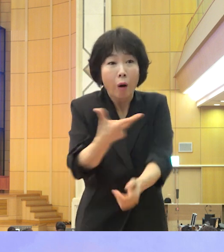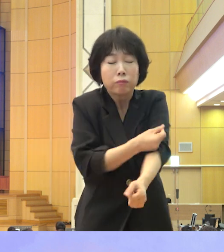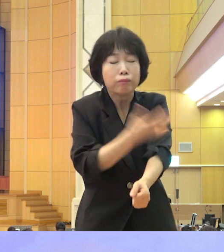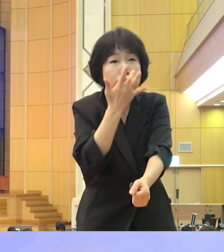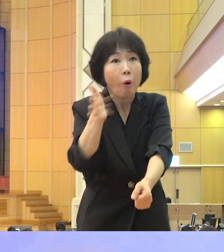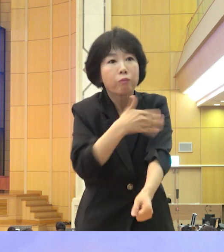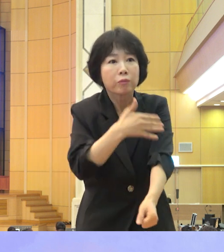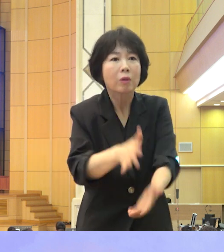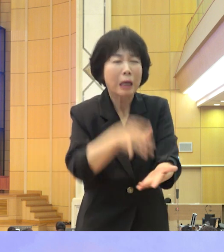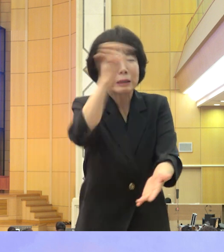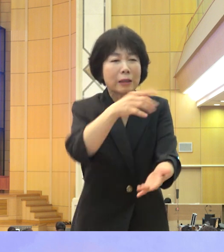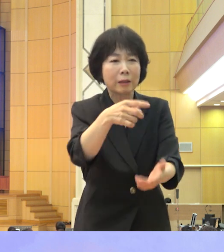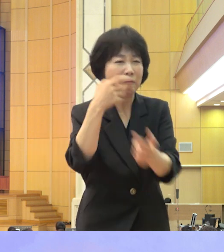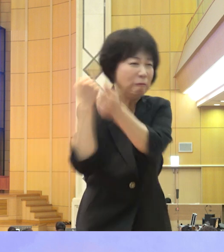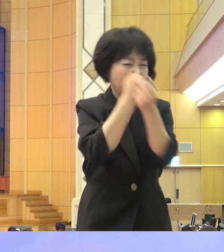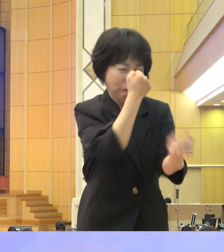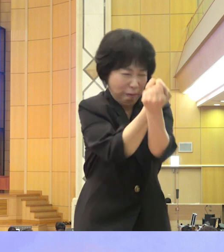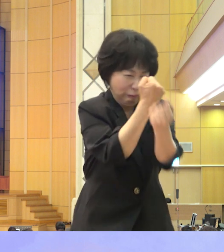아팠겠어요.